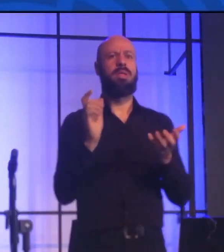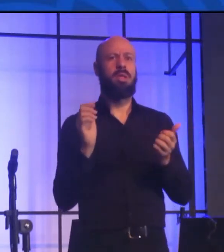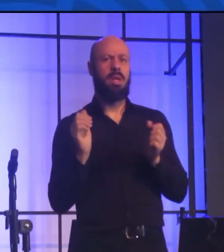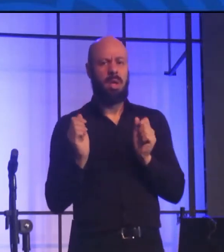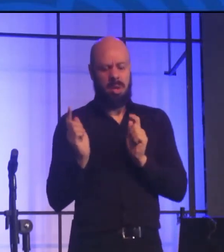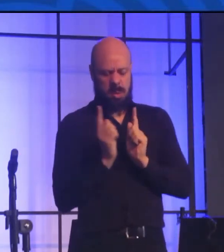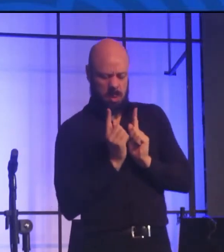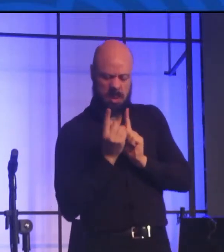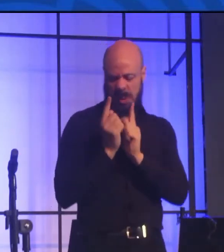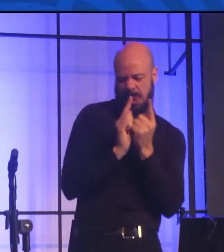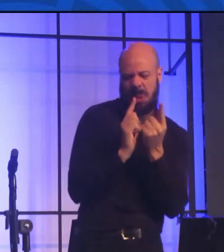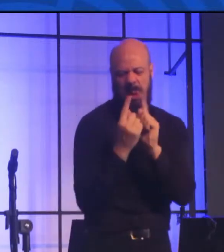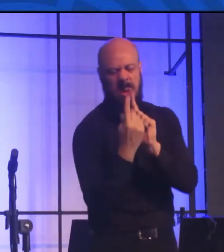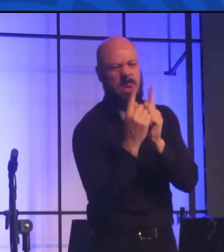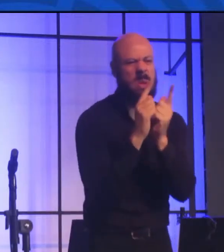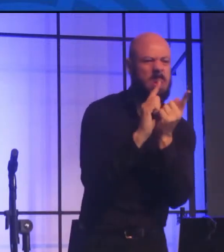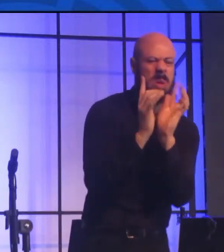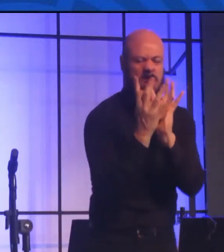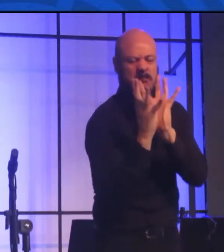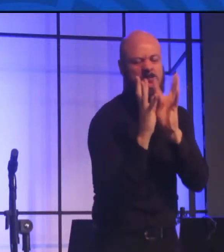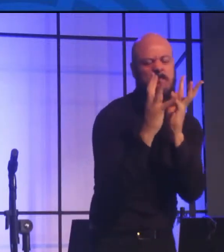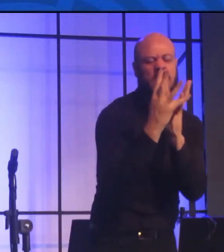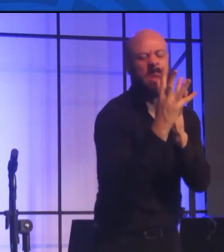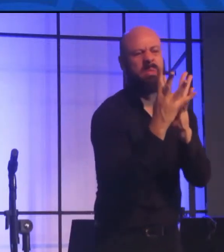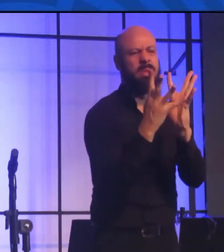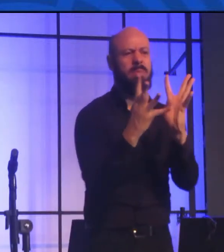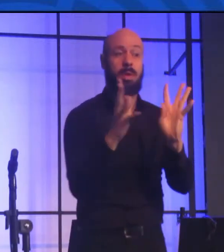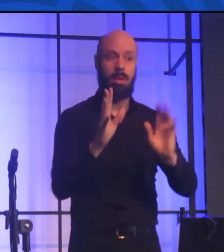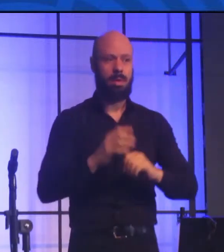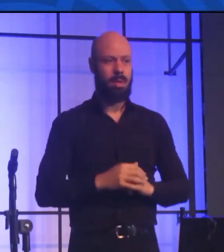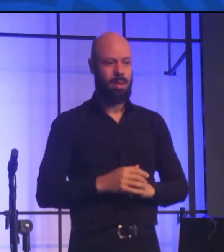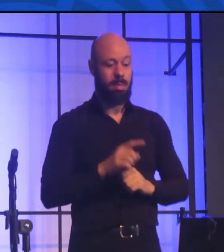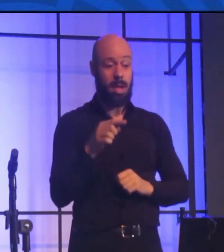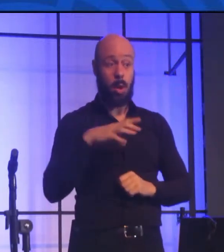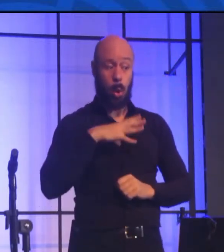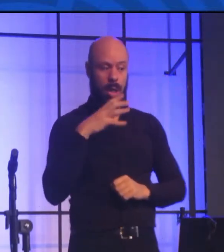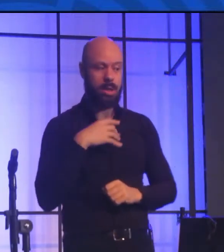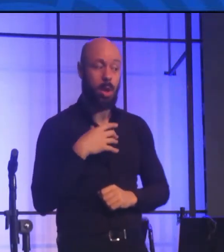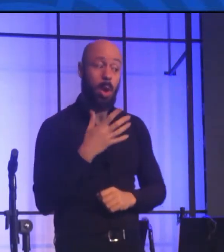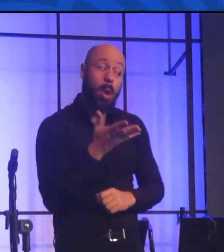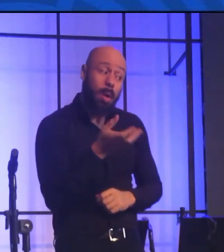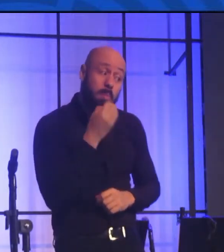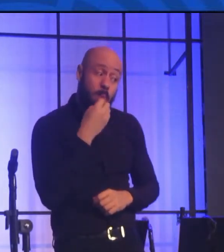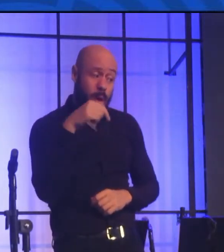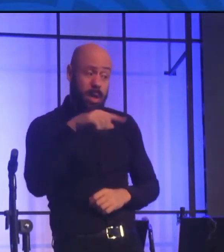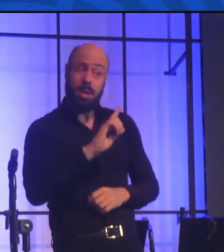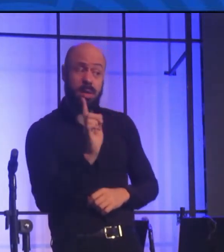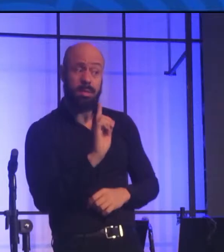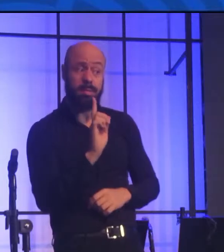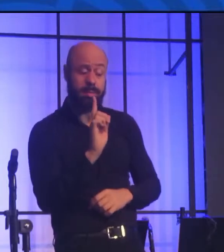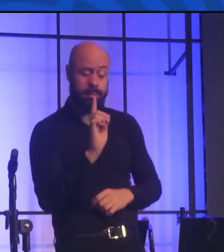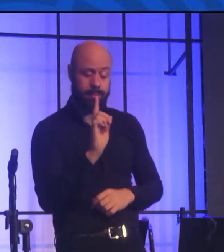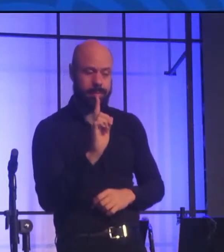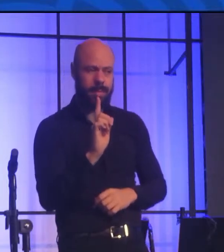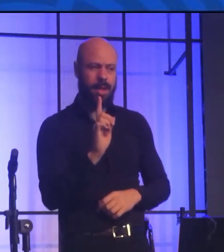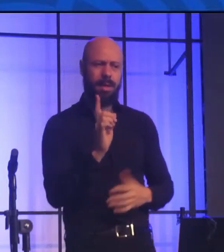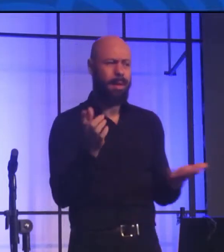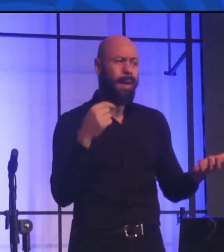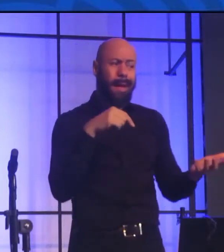que ter muita coragem para chegar para ele e dizer: não está bom o que você aprontou para